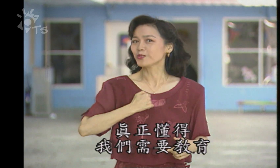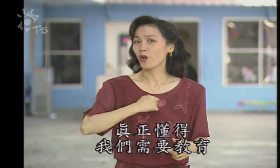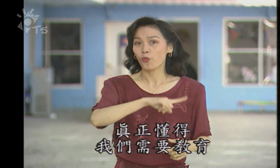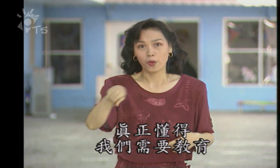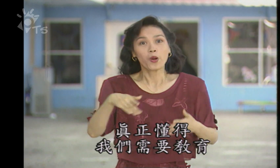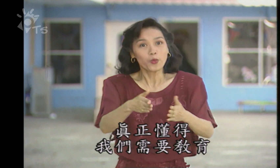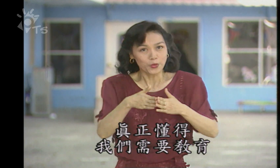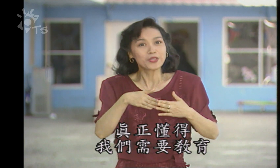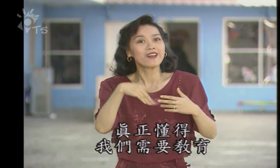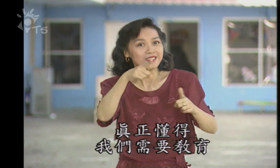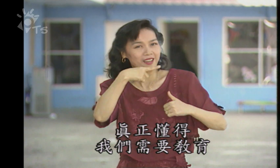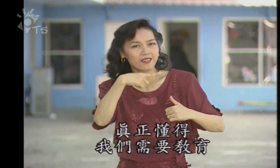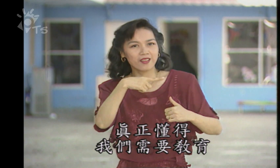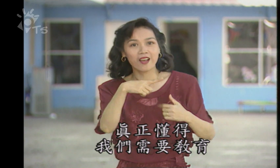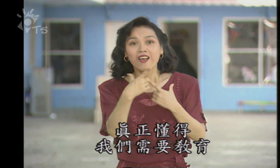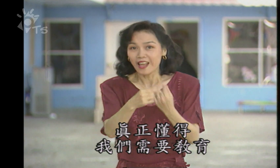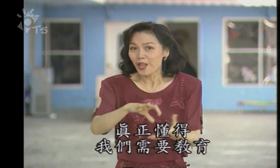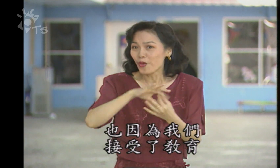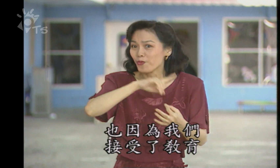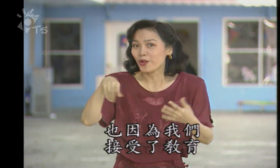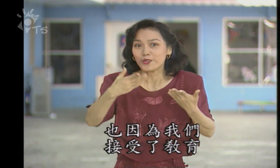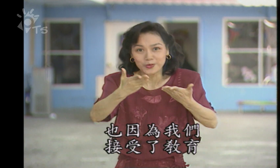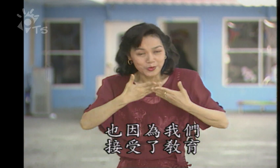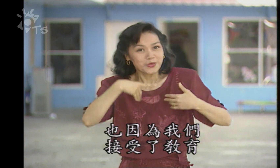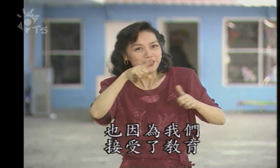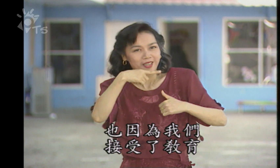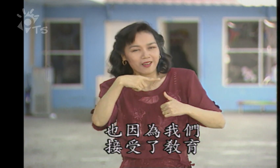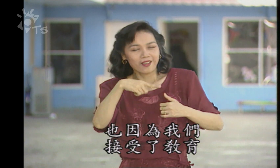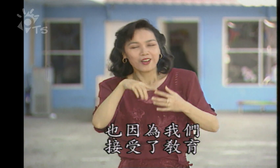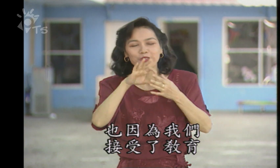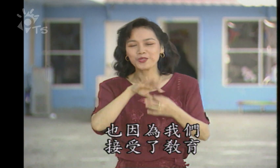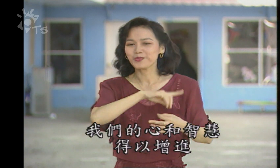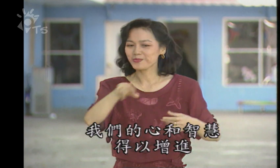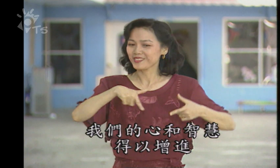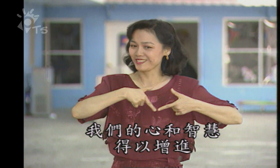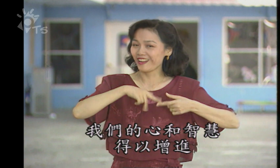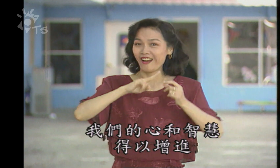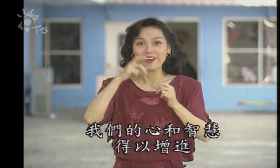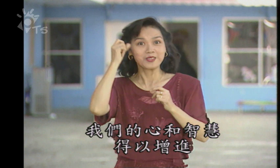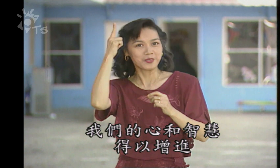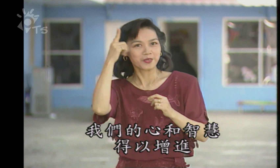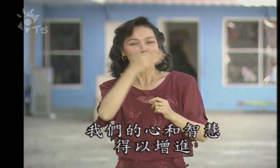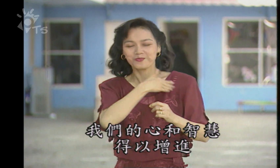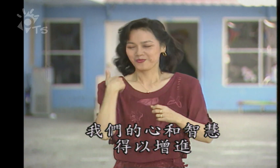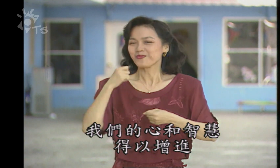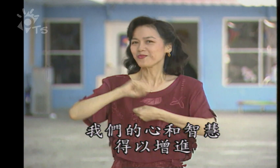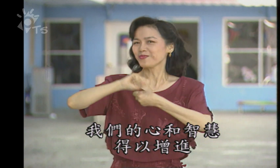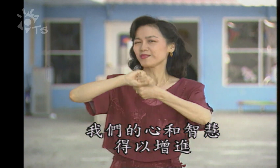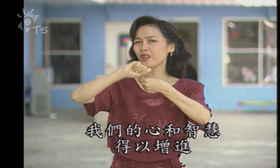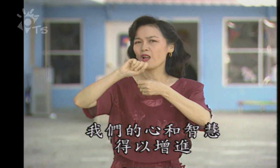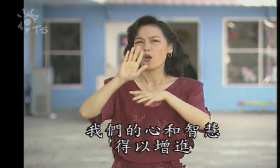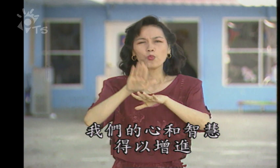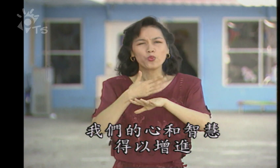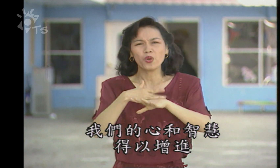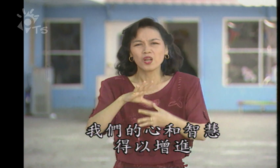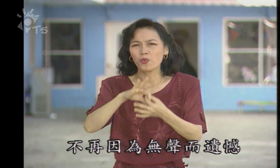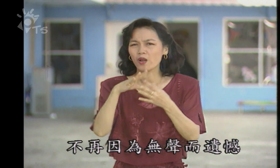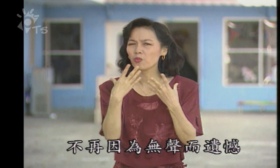正懂得我们需要教育，也因为我们接受了教育，我们的心和智慧得以增进，不再因为